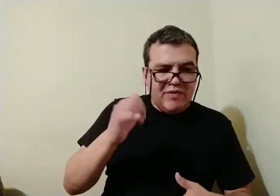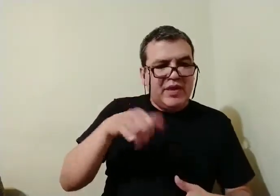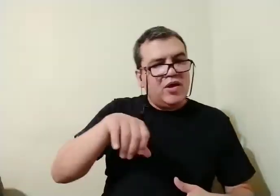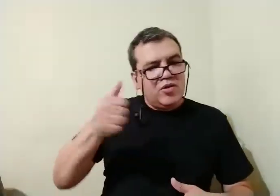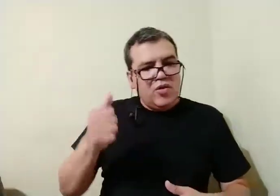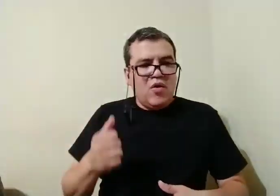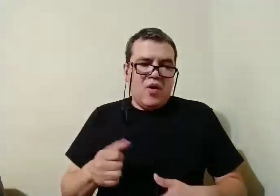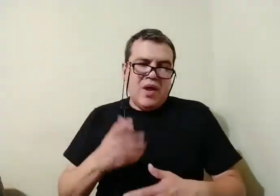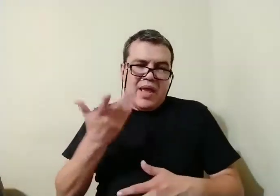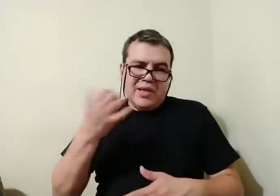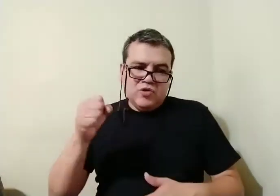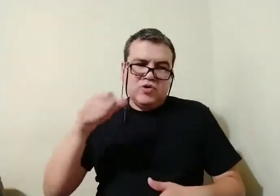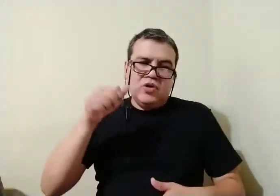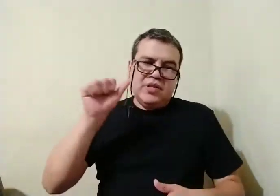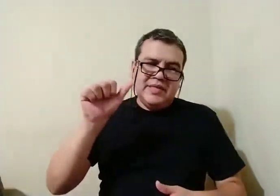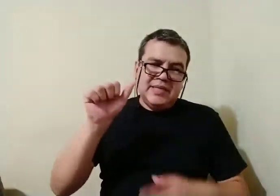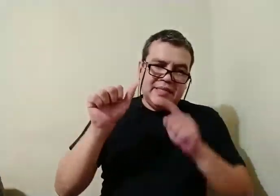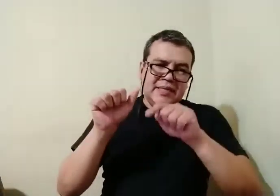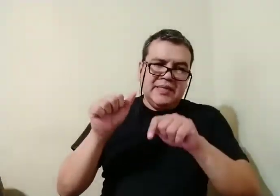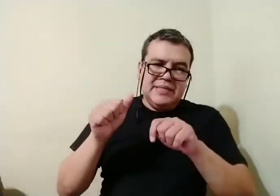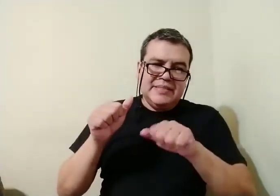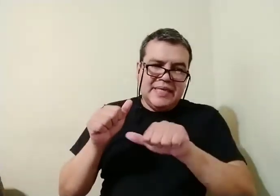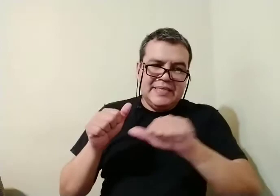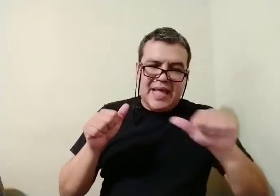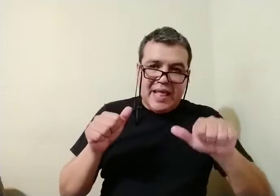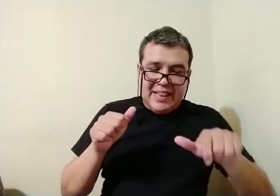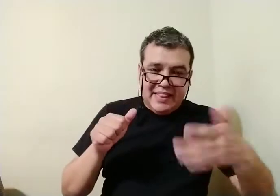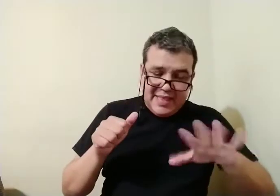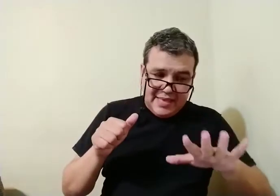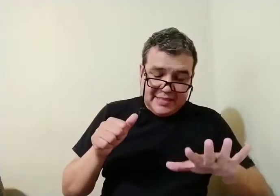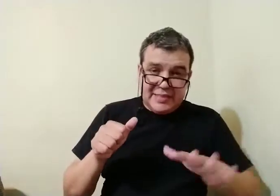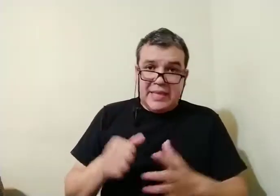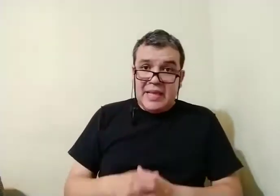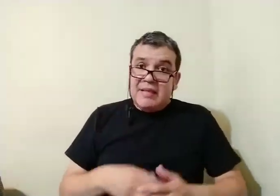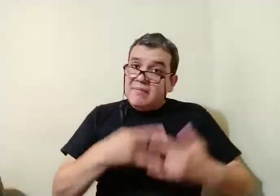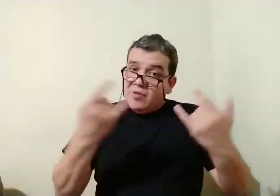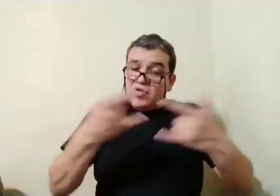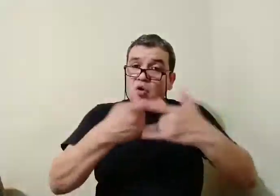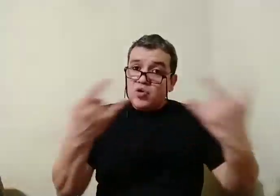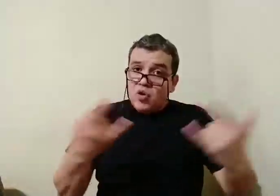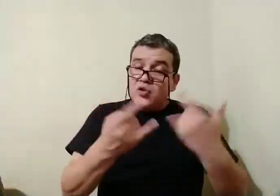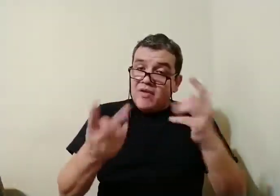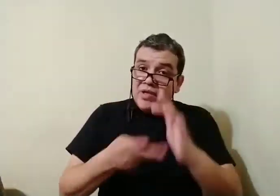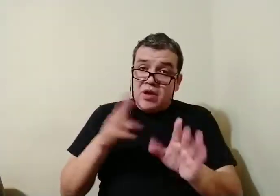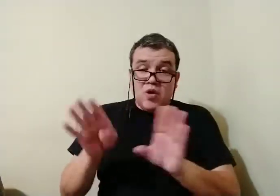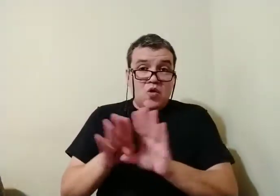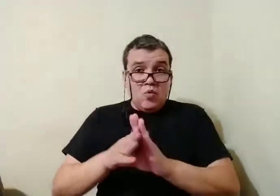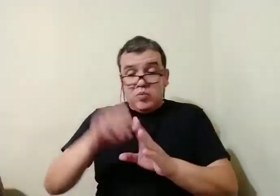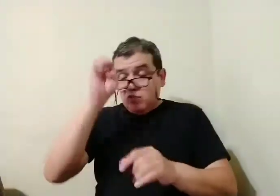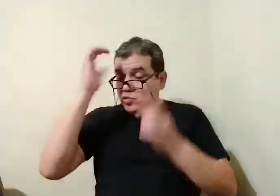ser apedreado, vio el cielo abierto y a Cristo a la diestra del Padre.